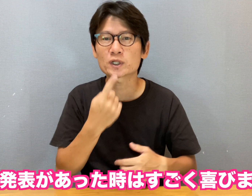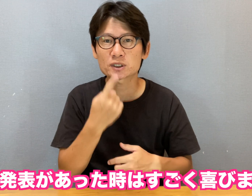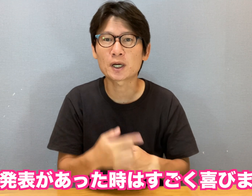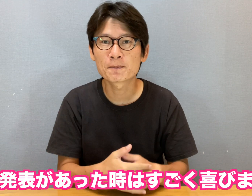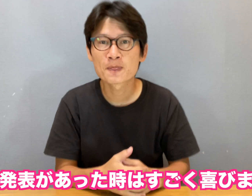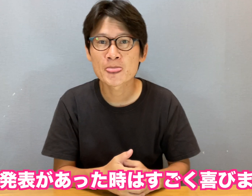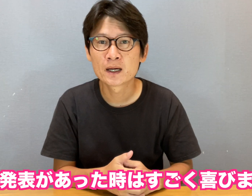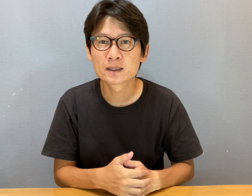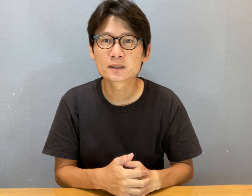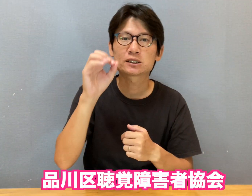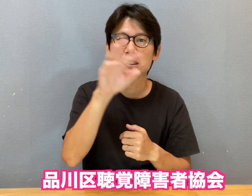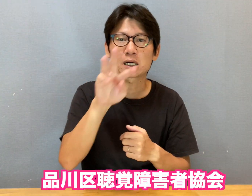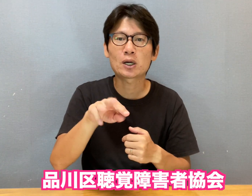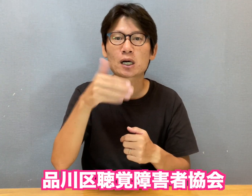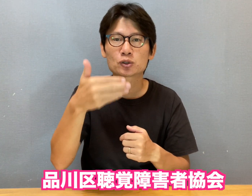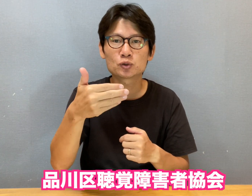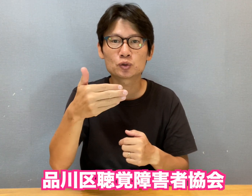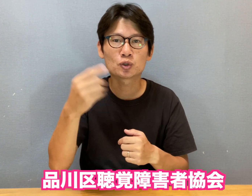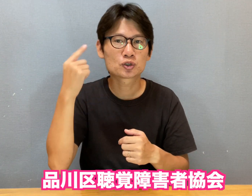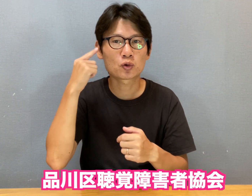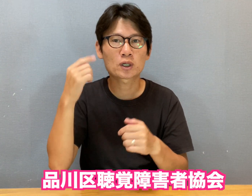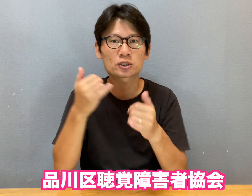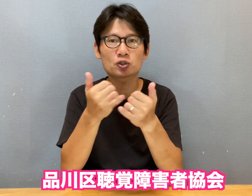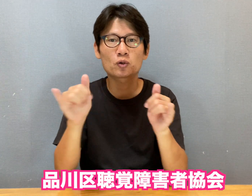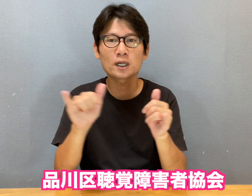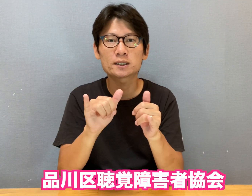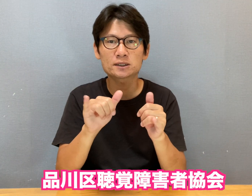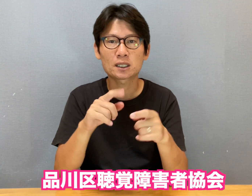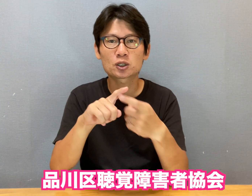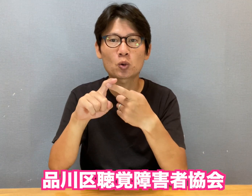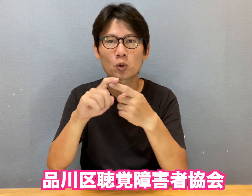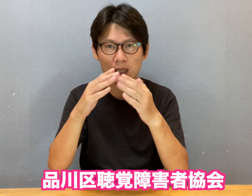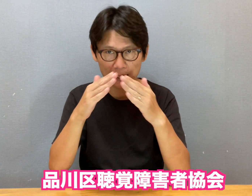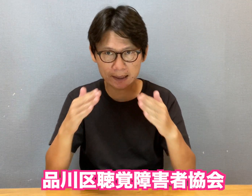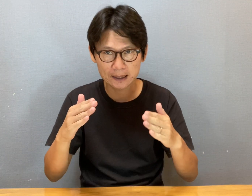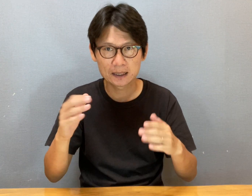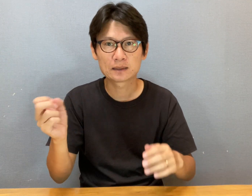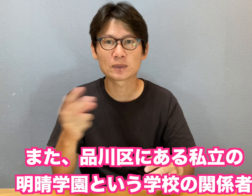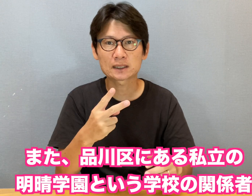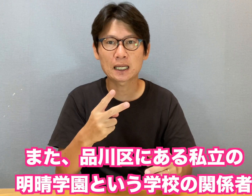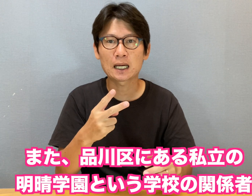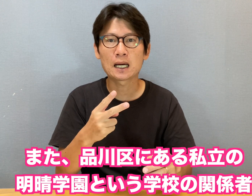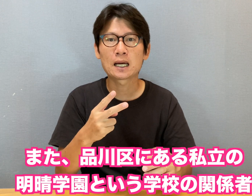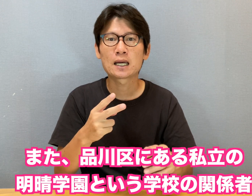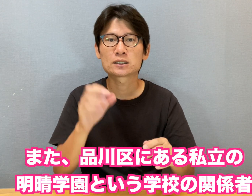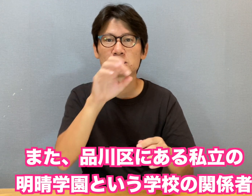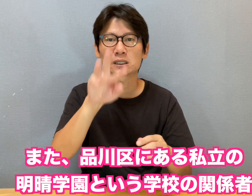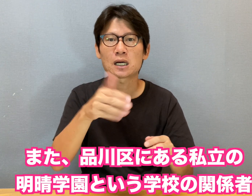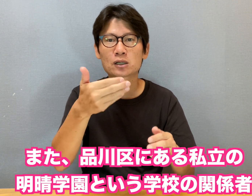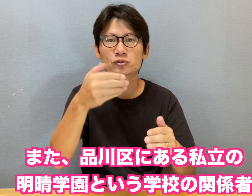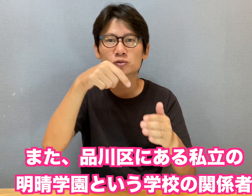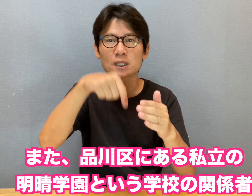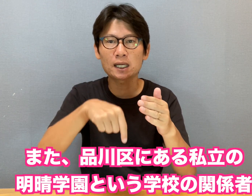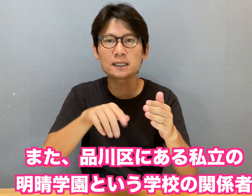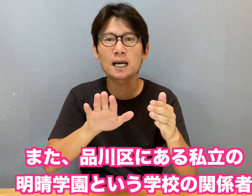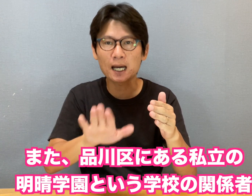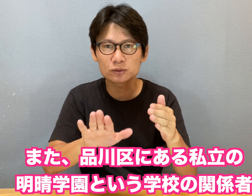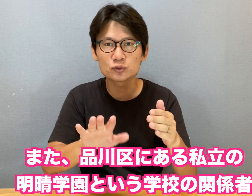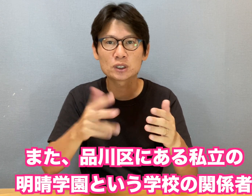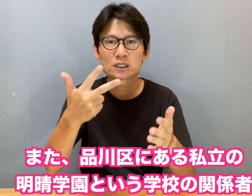。品川区聴覚障害者協会、また品川区の中にある私